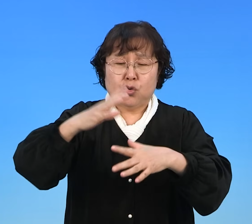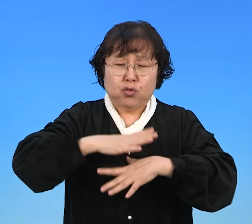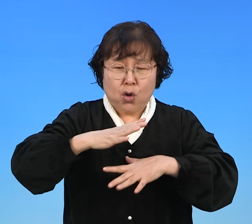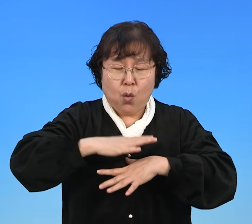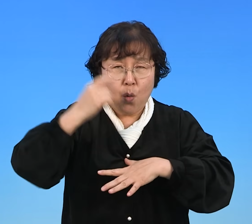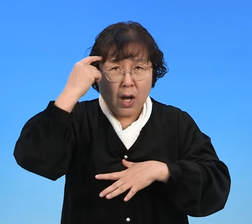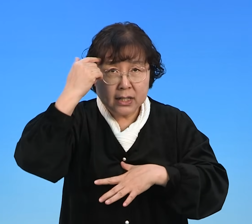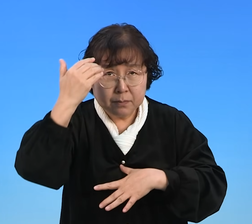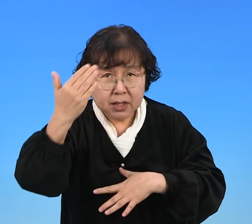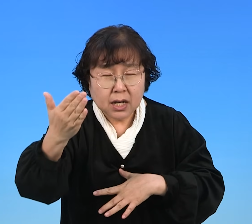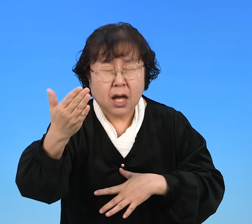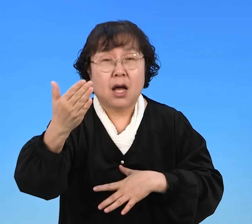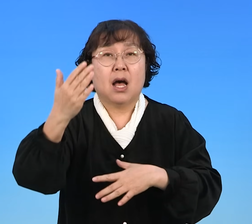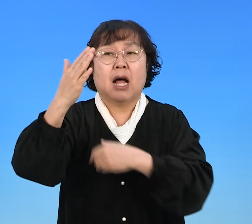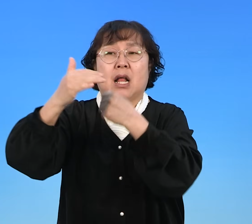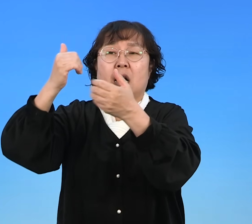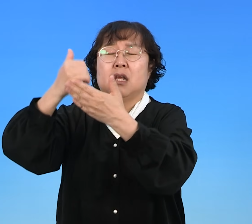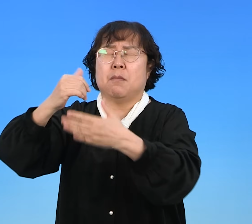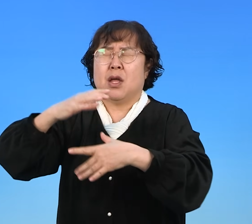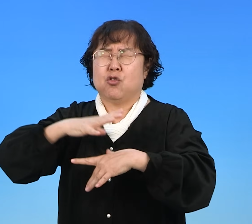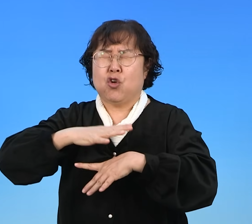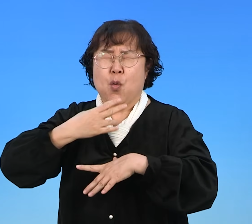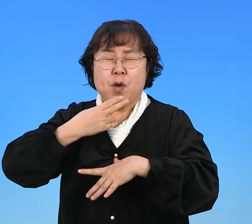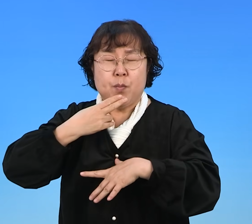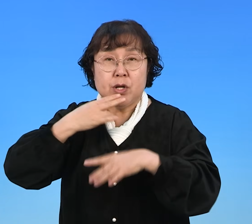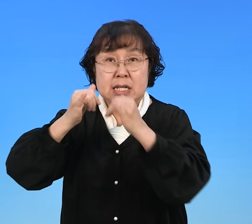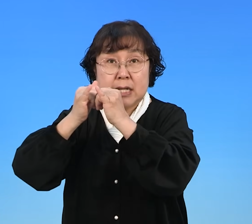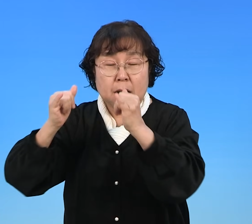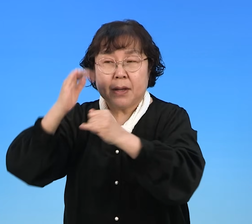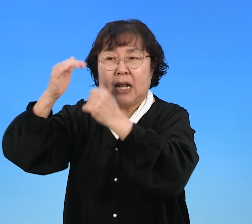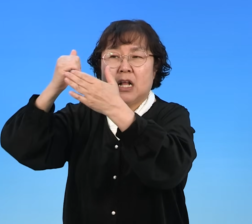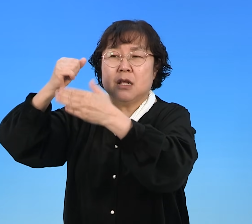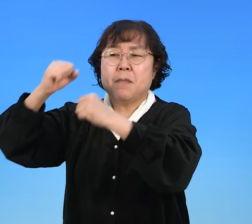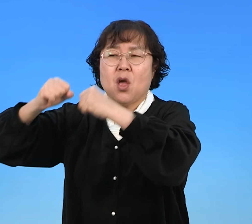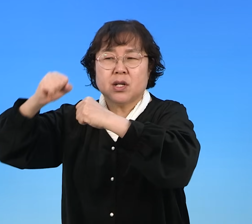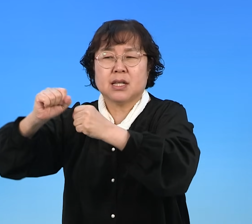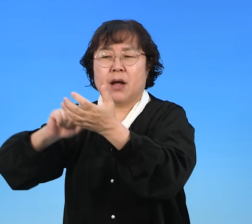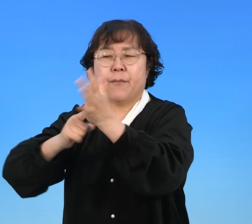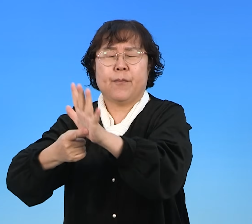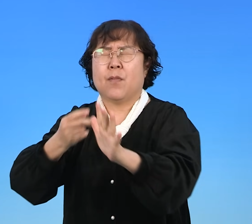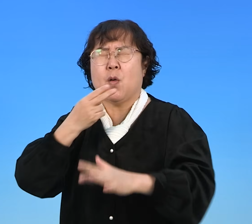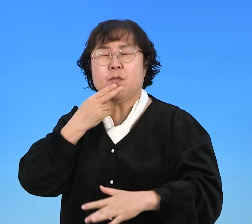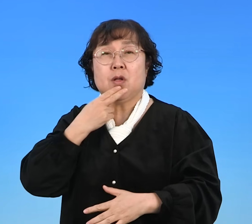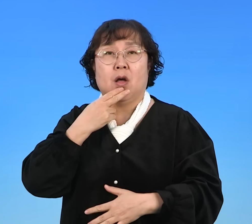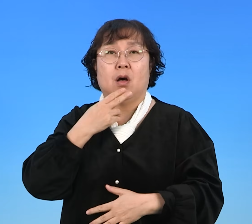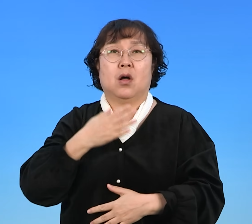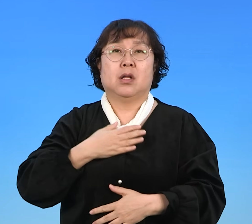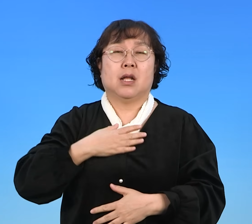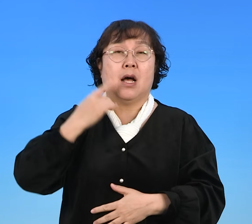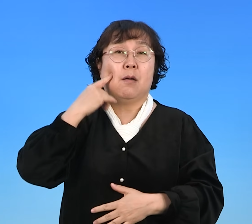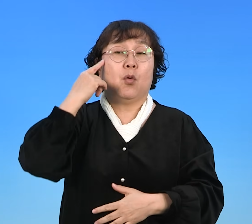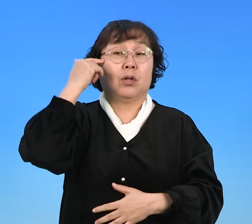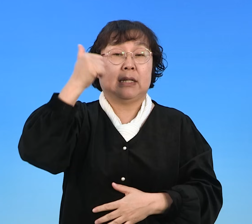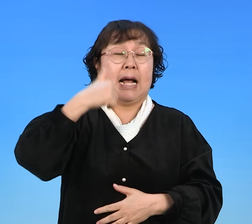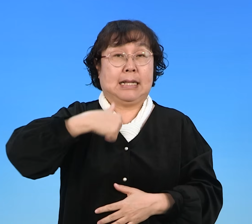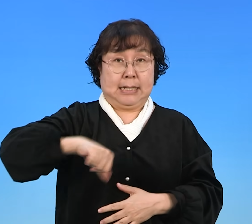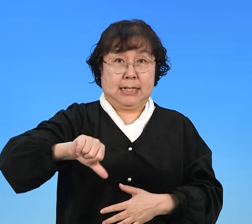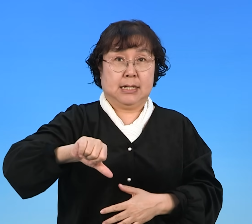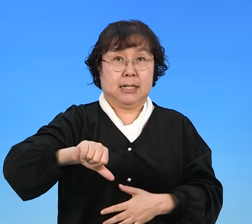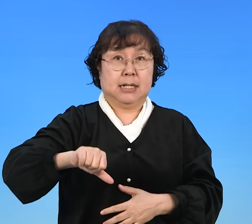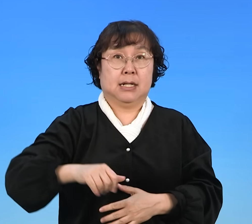하나님을 두려워하지 않는 그 사람에게는 하나님의 역사가 나타나지 않습니다. 저